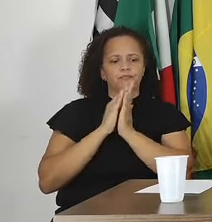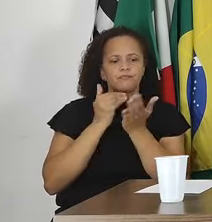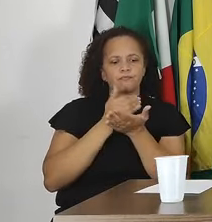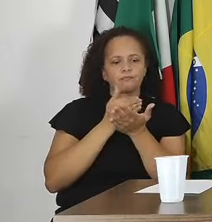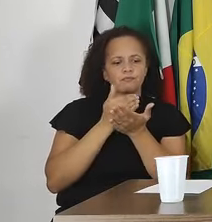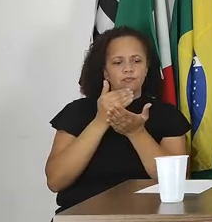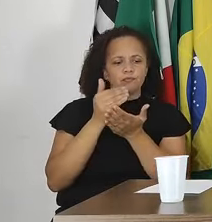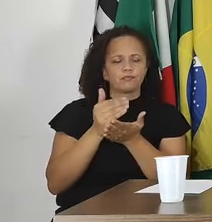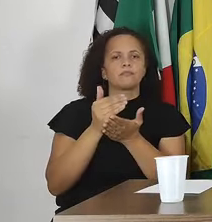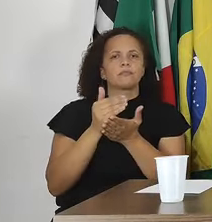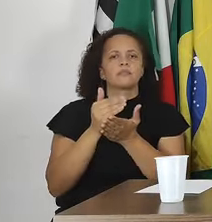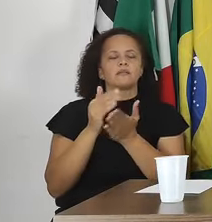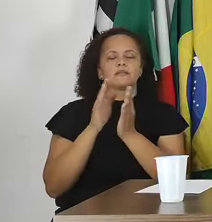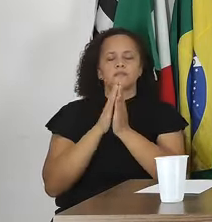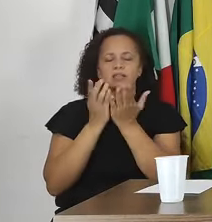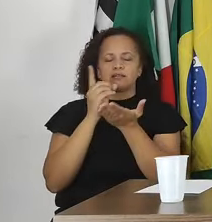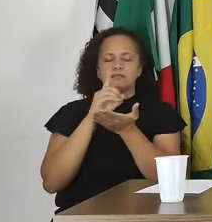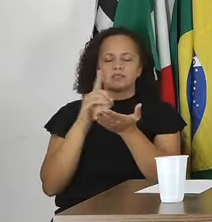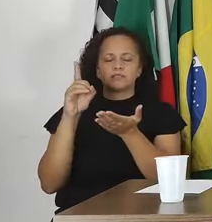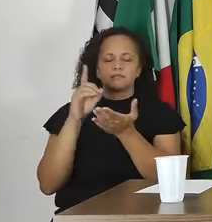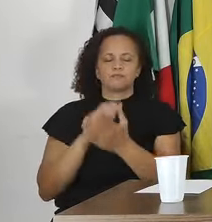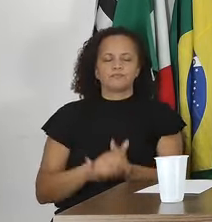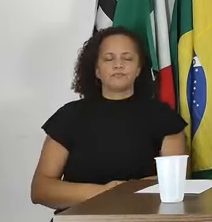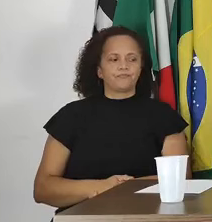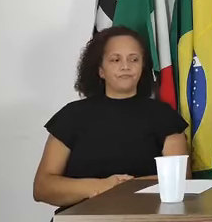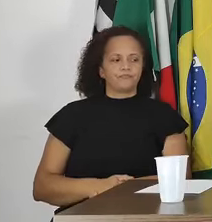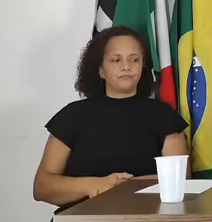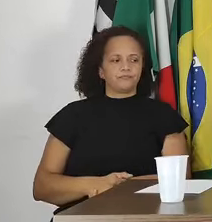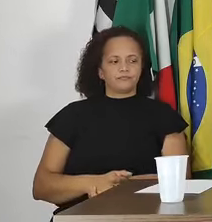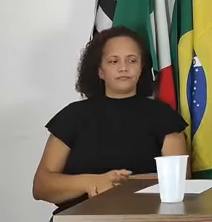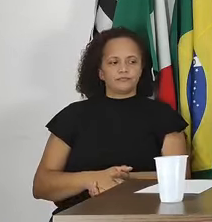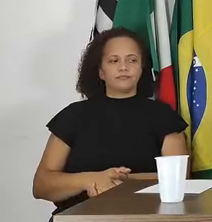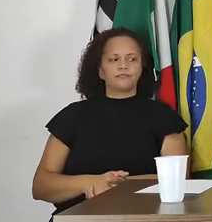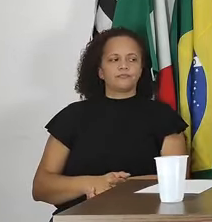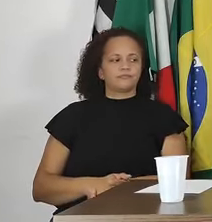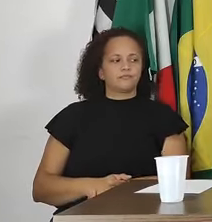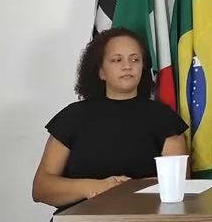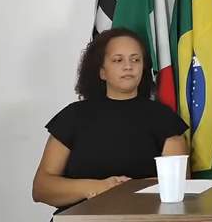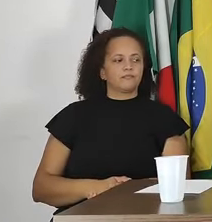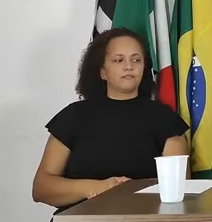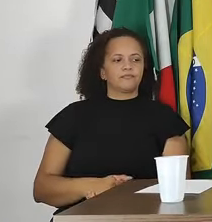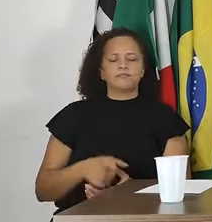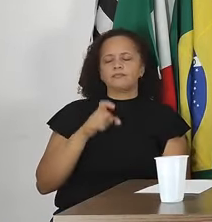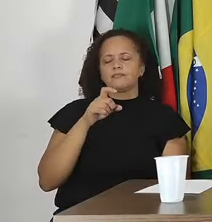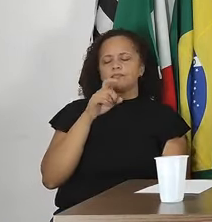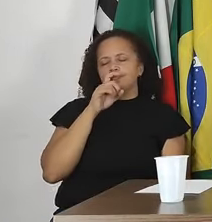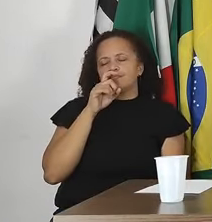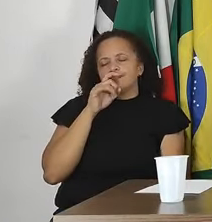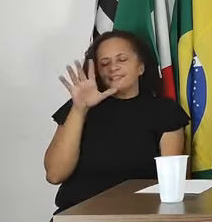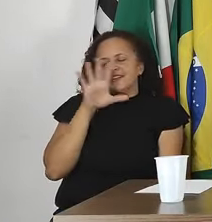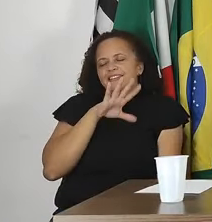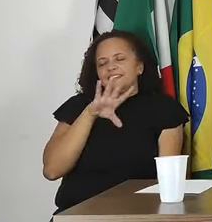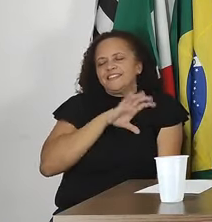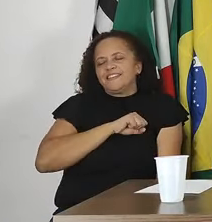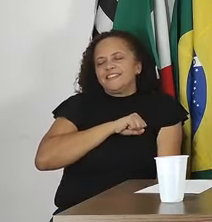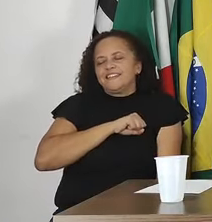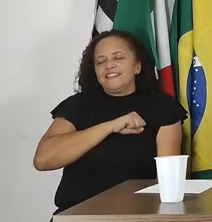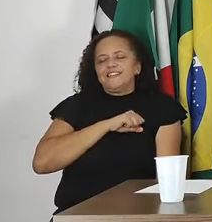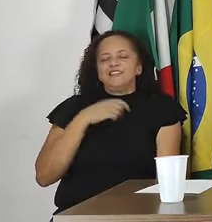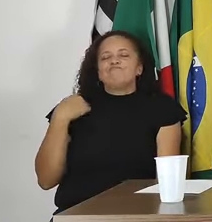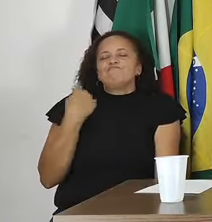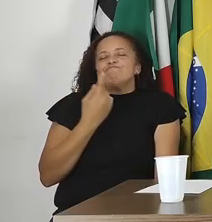a palavra? Aleluia, glória a Deus, aleluia. Pai amado, Pai querido, nós entramos